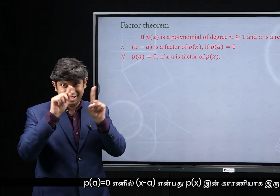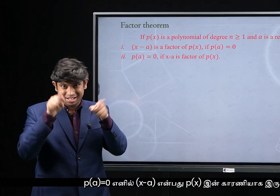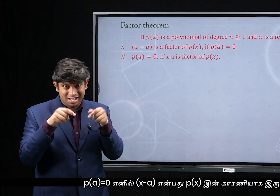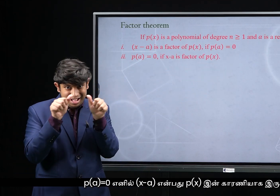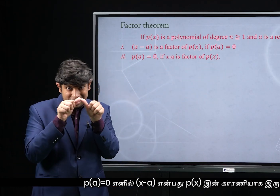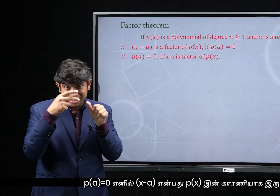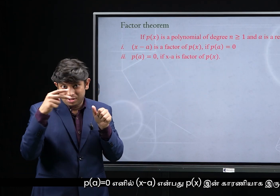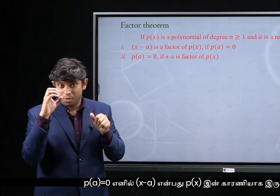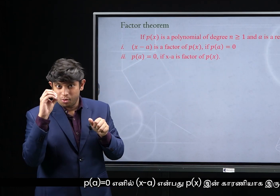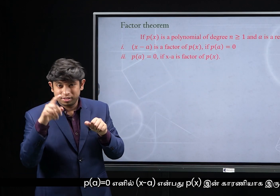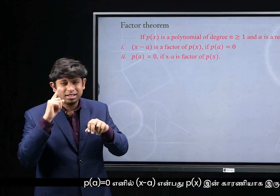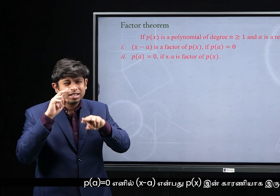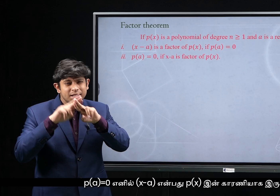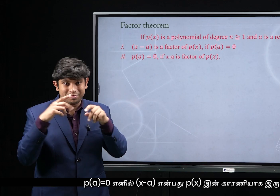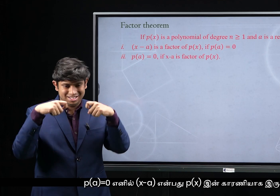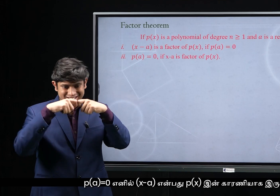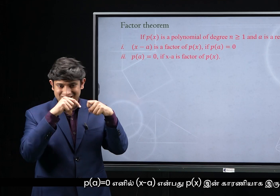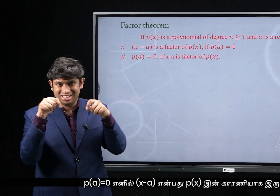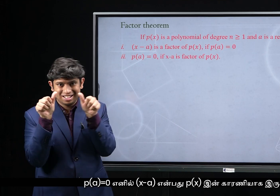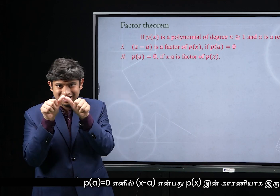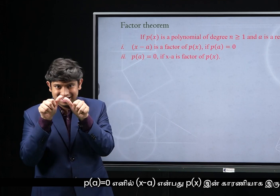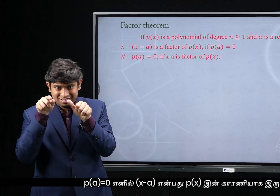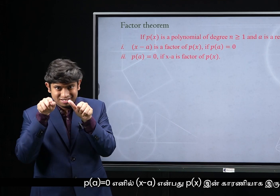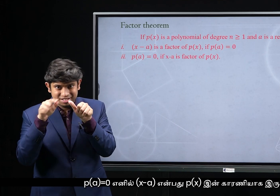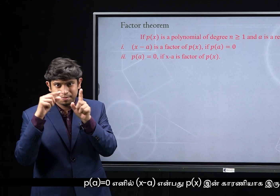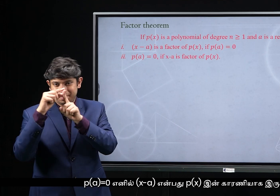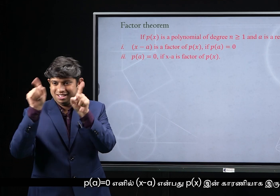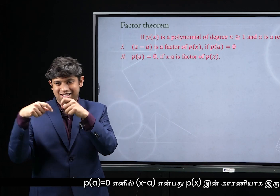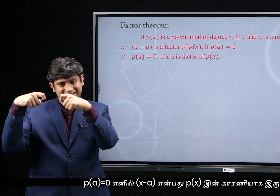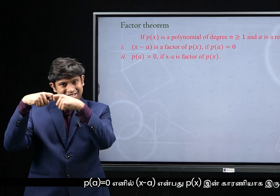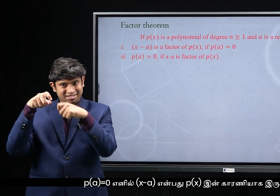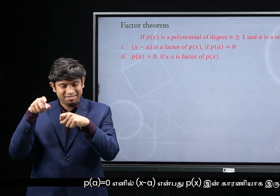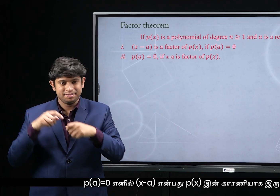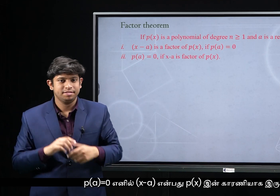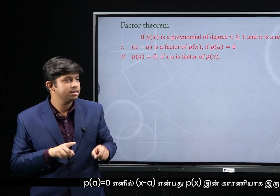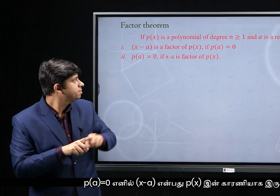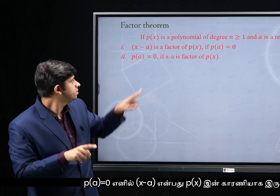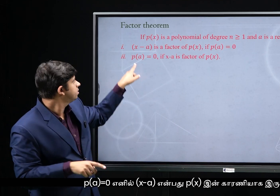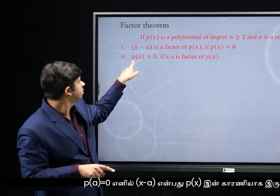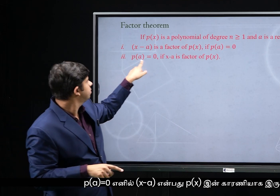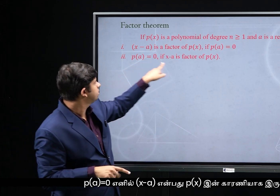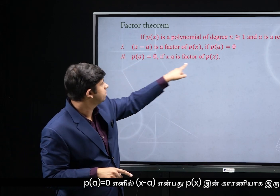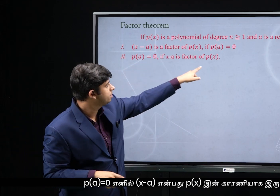p a சமன் 0 எனில் x a என்பது px இன் காரணியாக